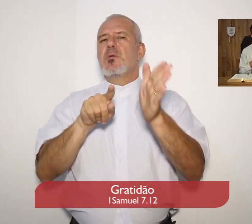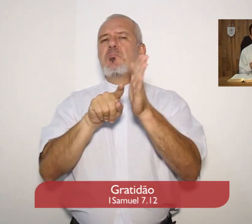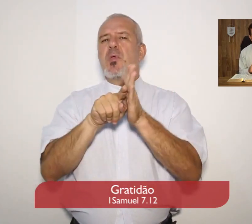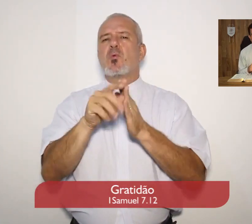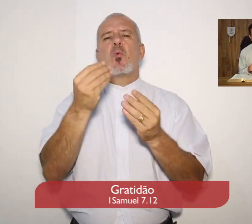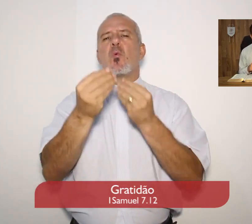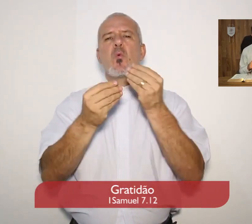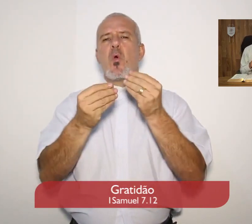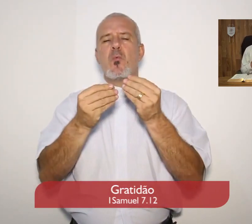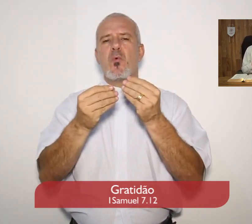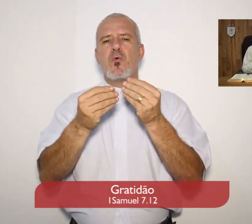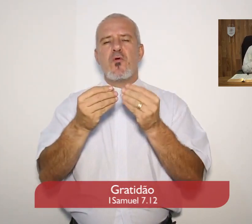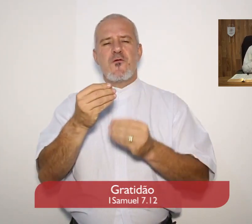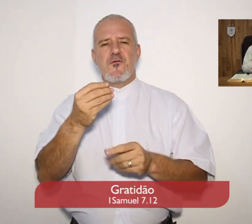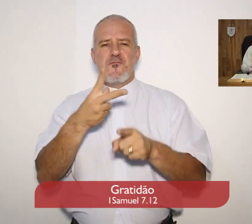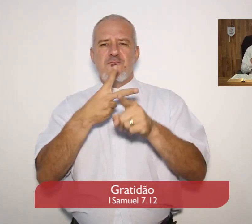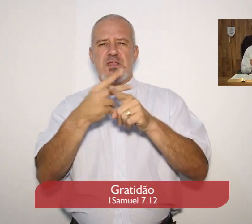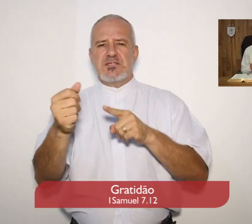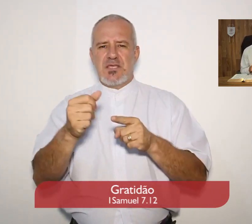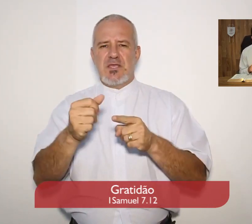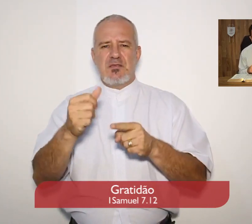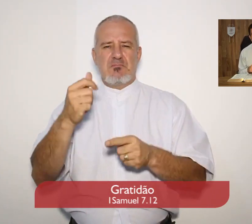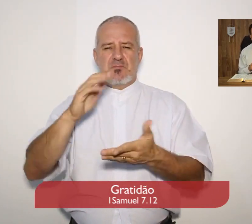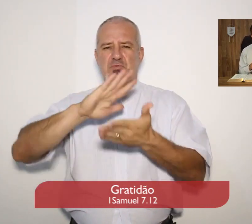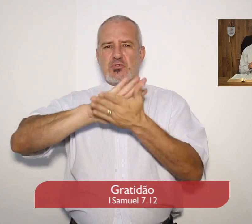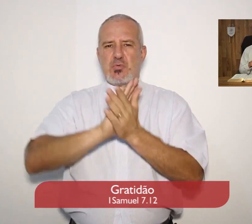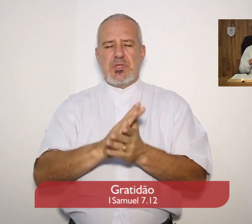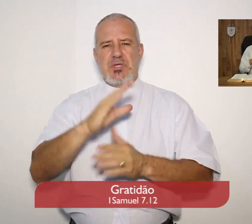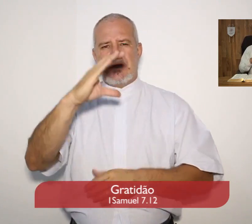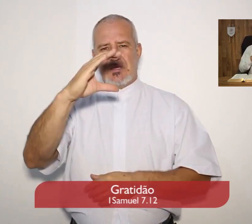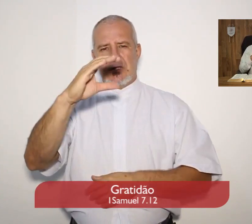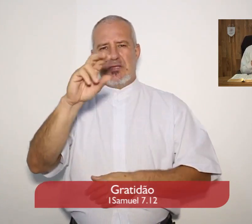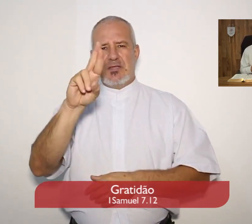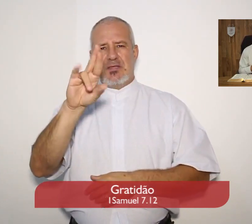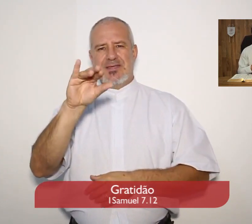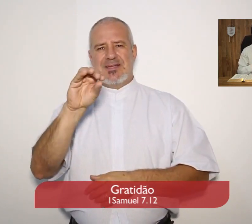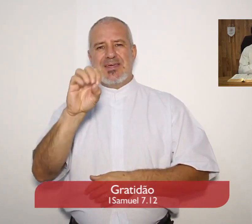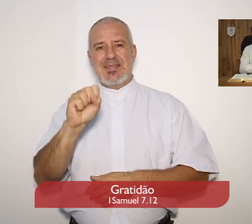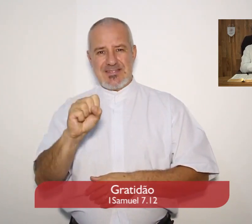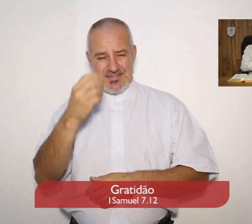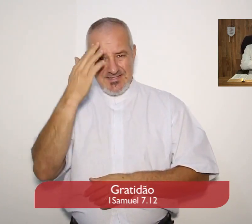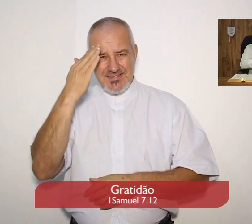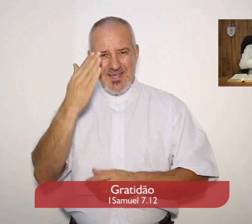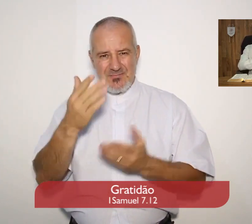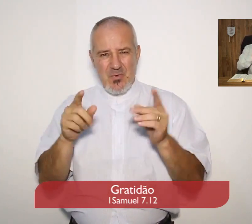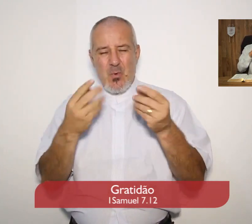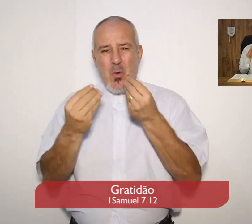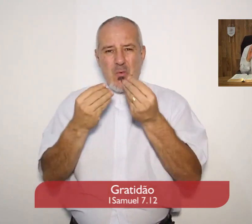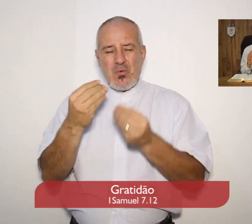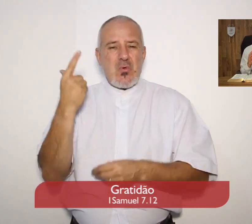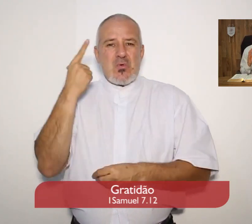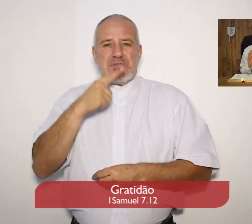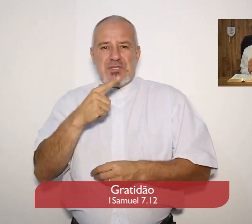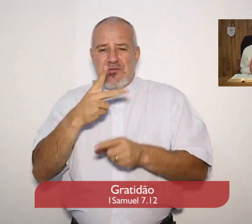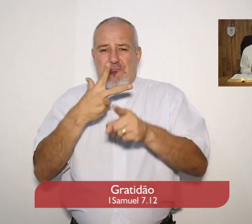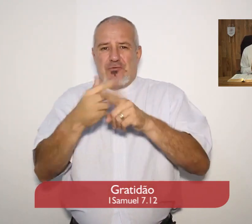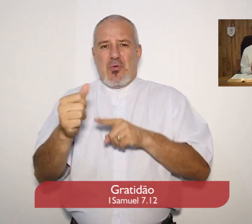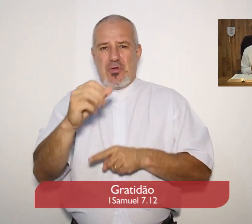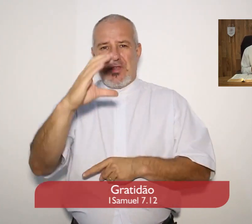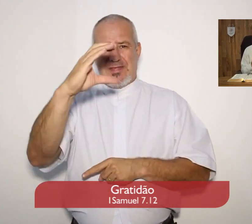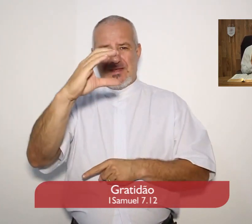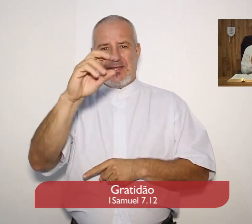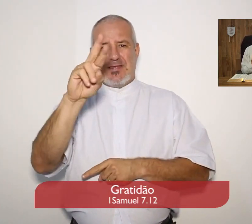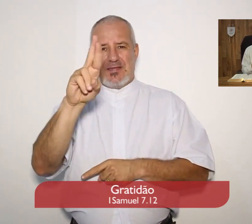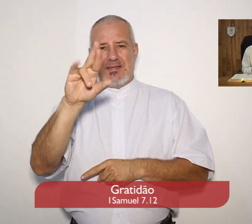crise espiritual, seja a crise política, seja a crise moral. Qual for o tipo de